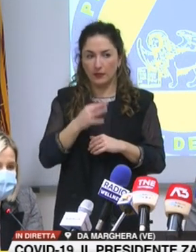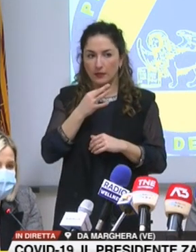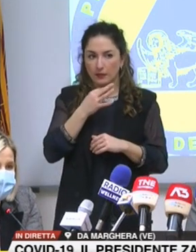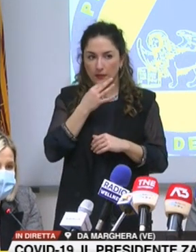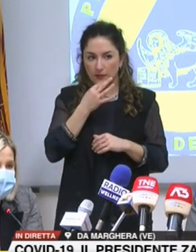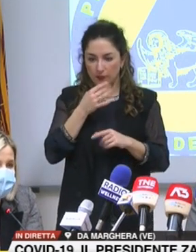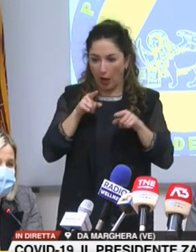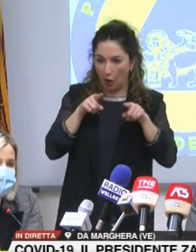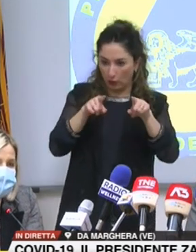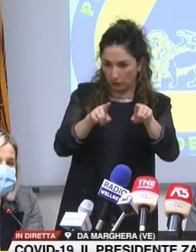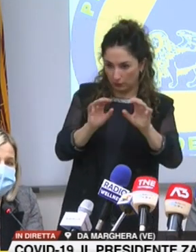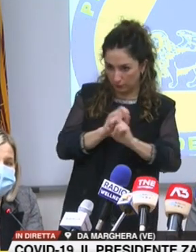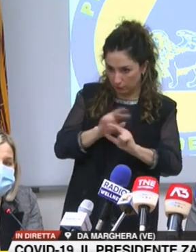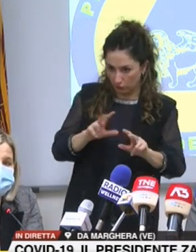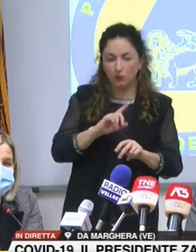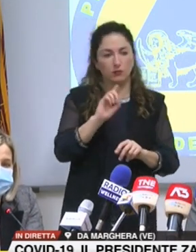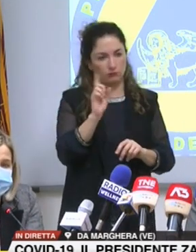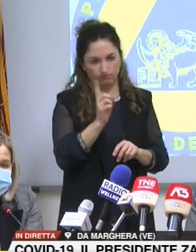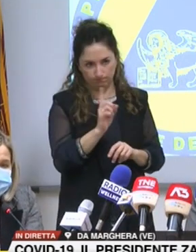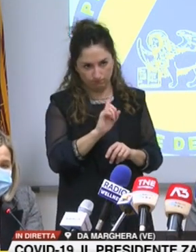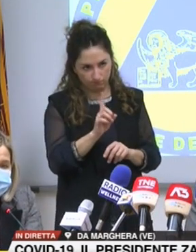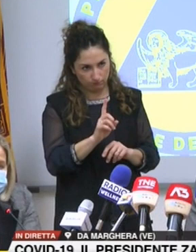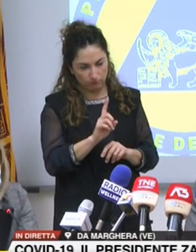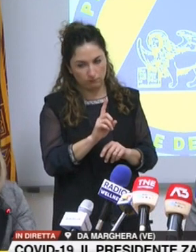parallela. In contemporanea rispetto alla prima